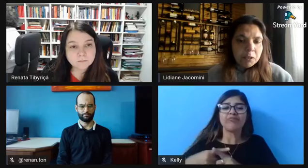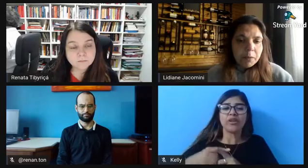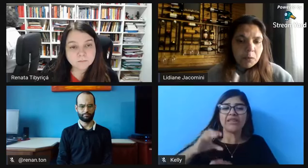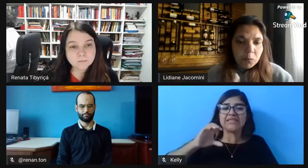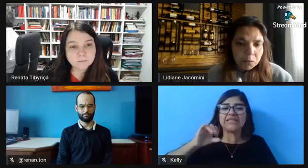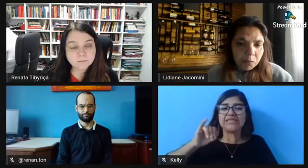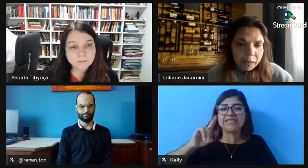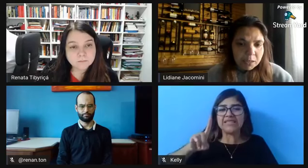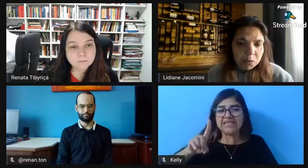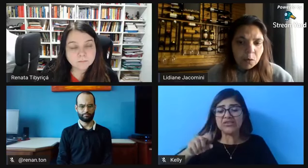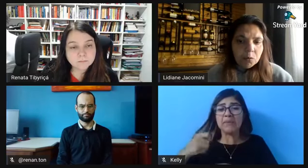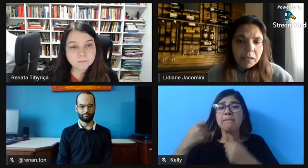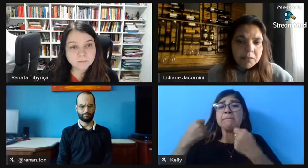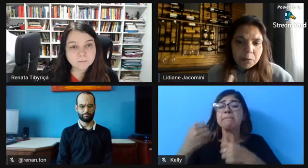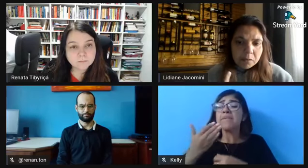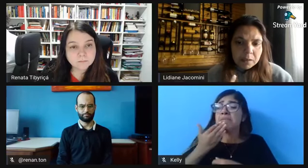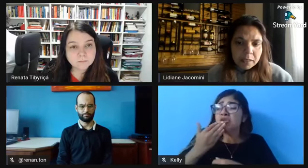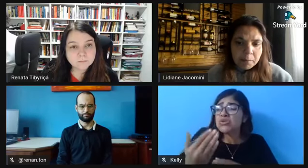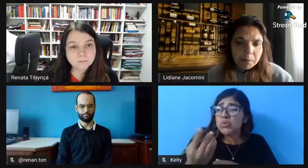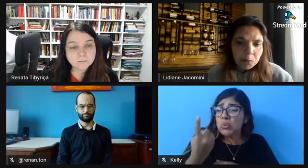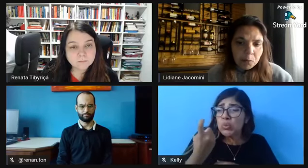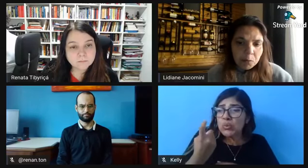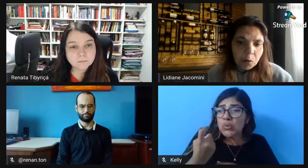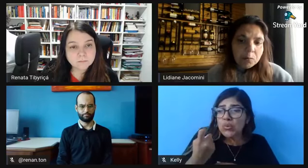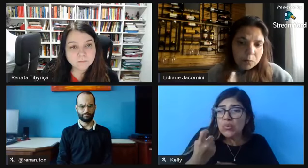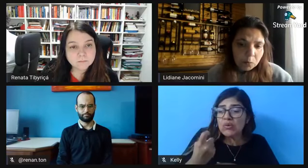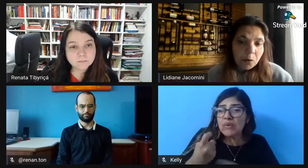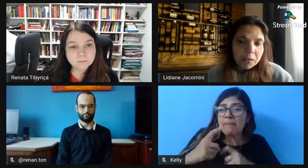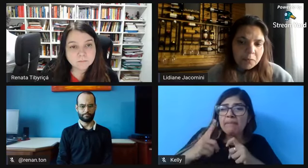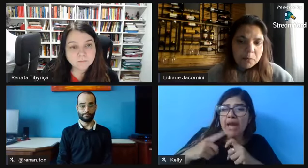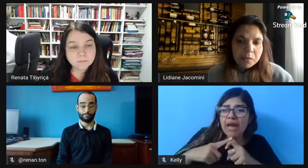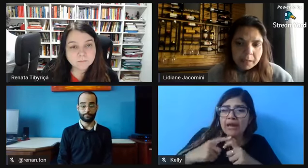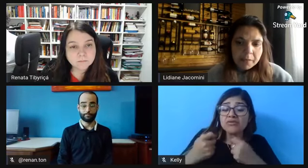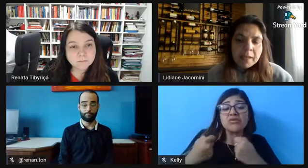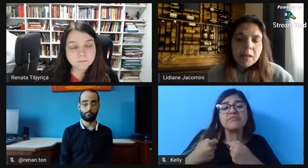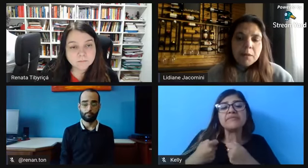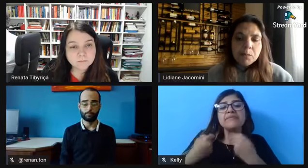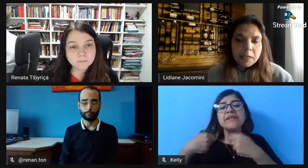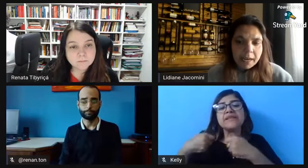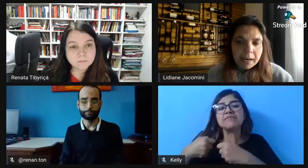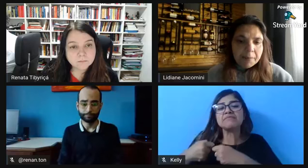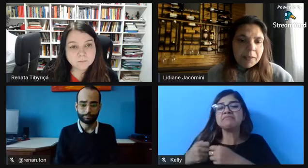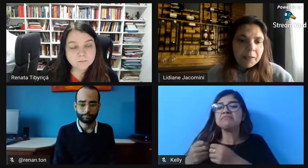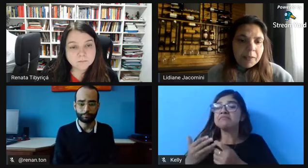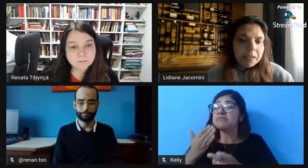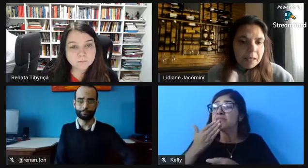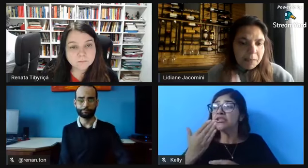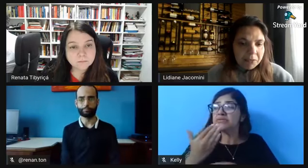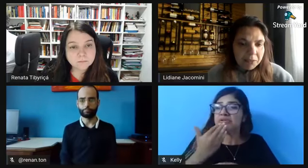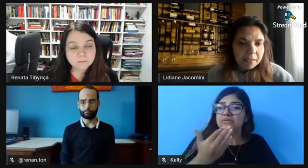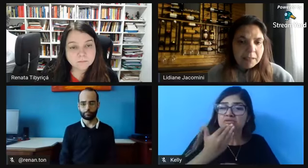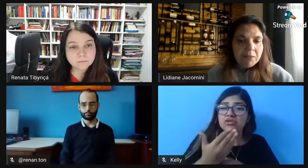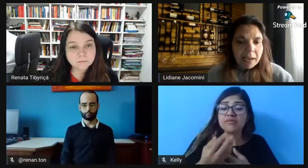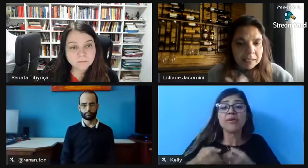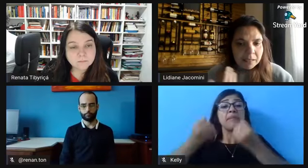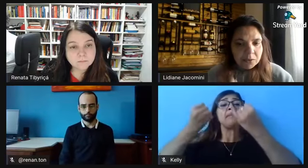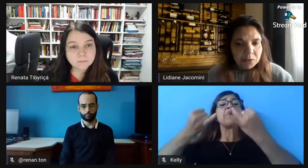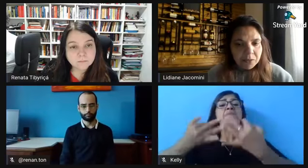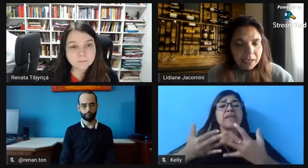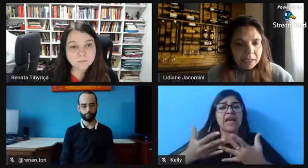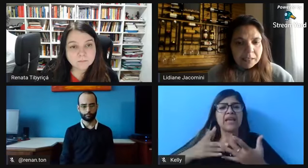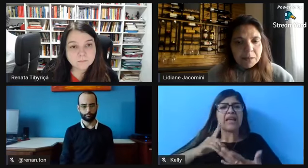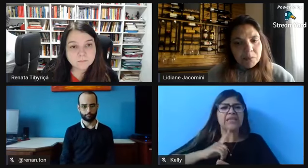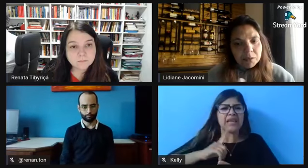que pedir para um único médico ou devo proceder, ou como devo proceder para explicar que a minha filha tem várias